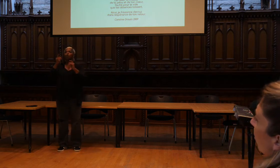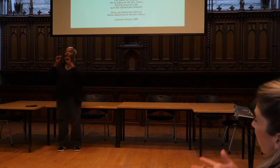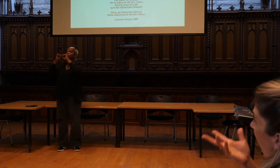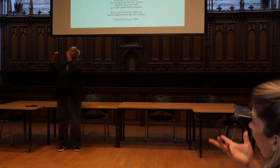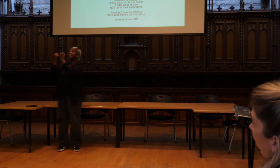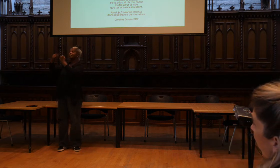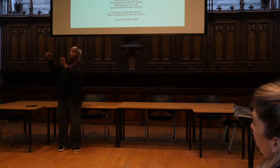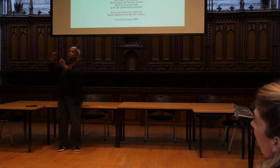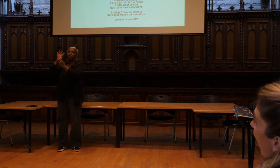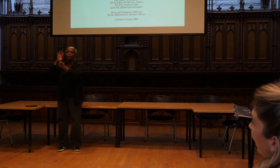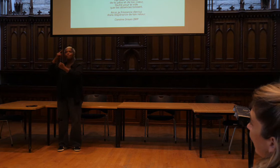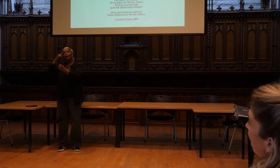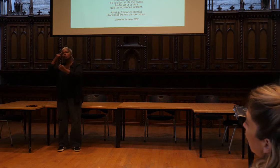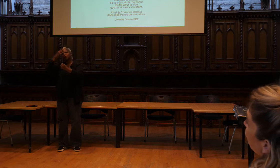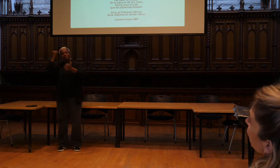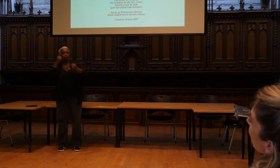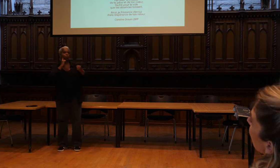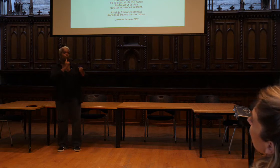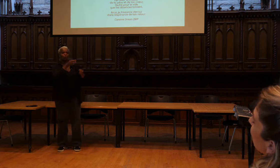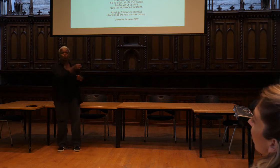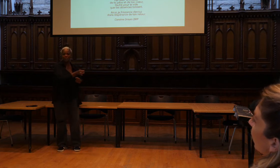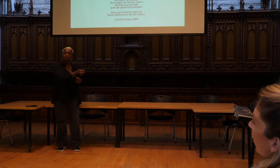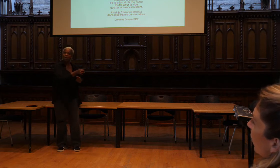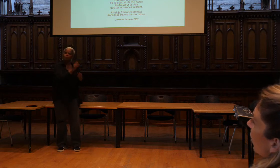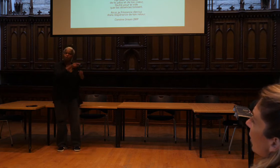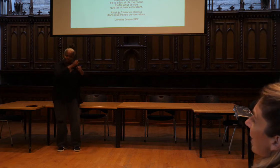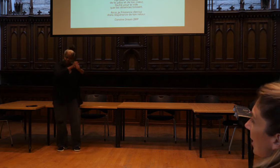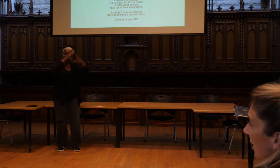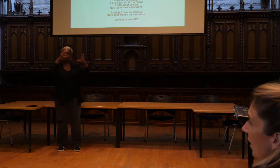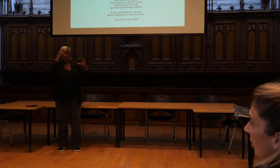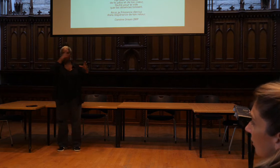Également pour rendre tout ça accessible, donc